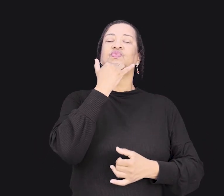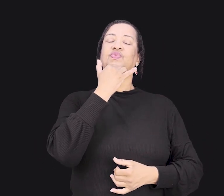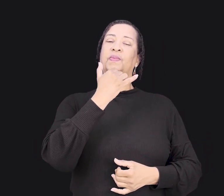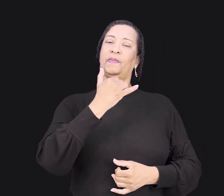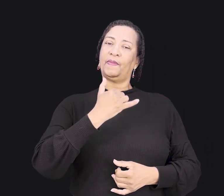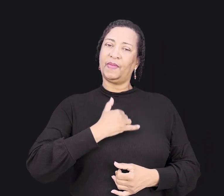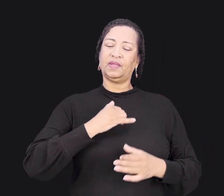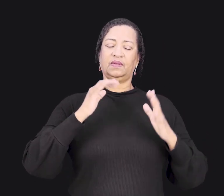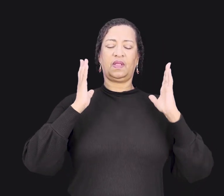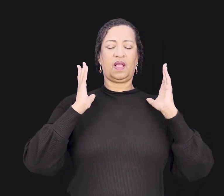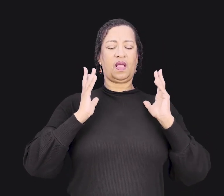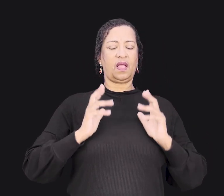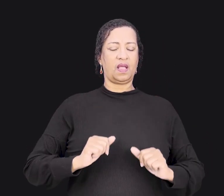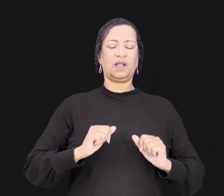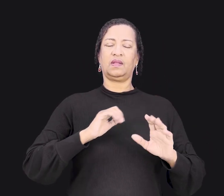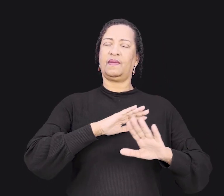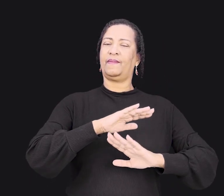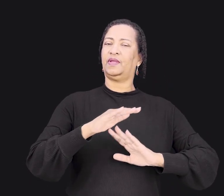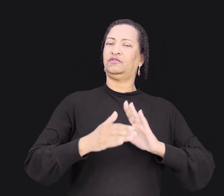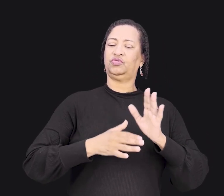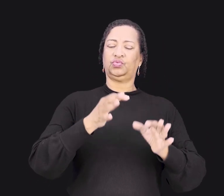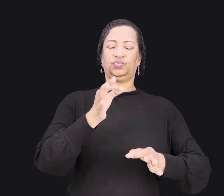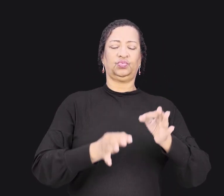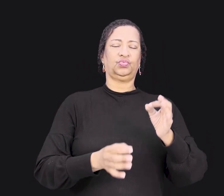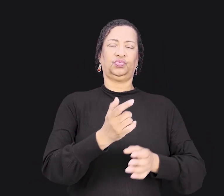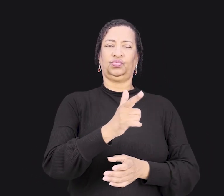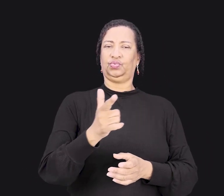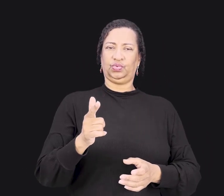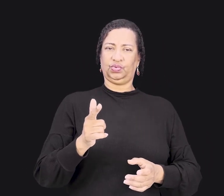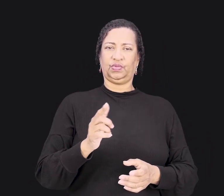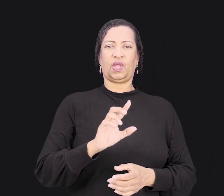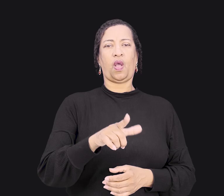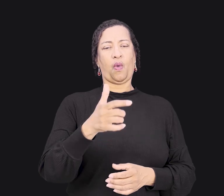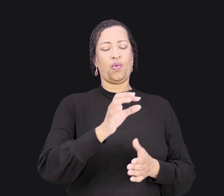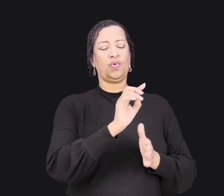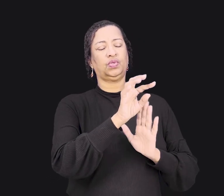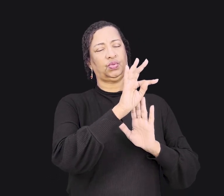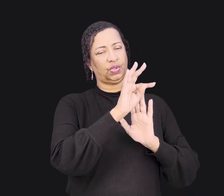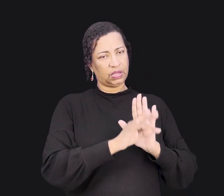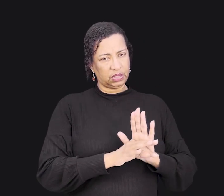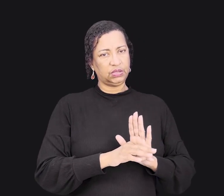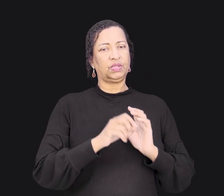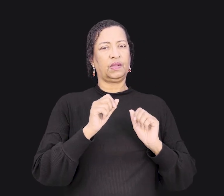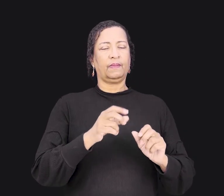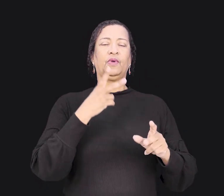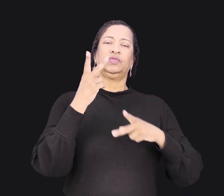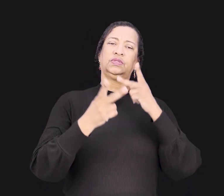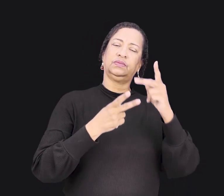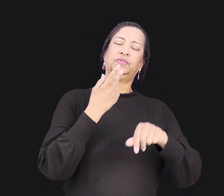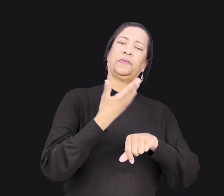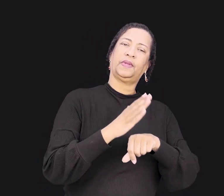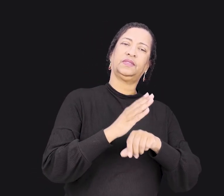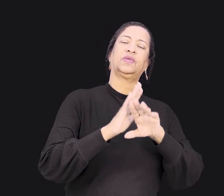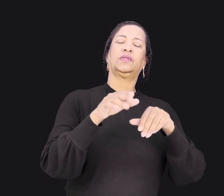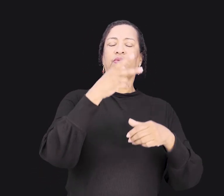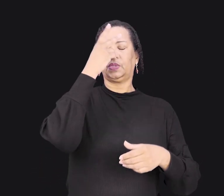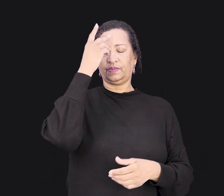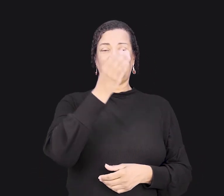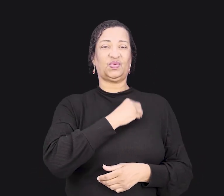e nos purificar de toda injustiça. Outro texto que pode ser aplicado quando um crente cai está no capítulo